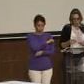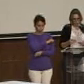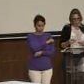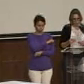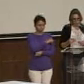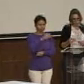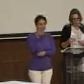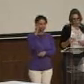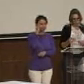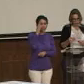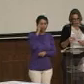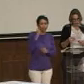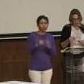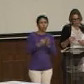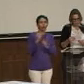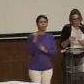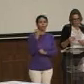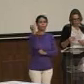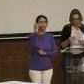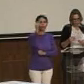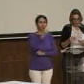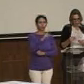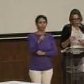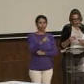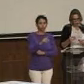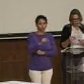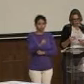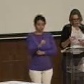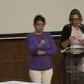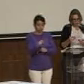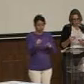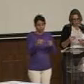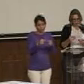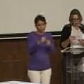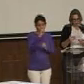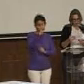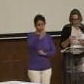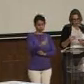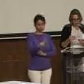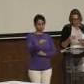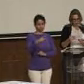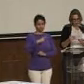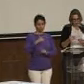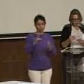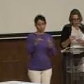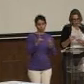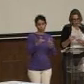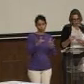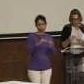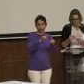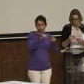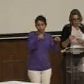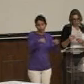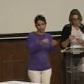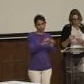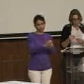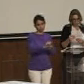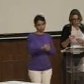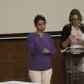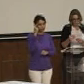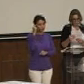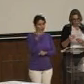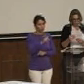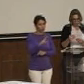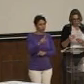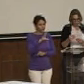a importância dos professores, mesmo que em cargo de gestão, mantenham contato com a sala de aula. Penso que